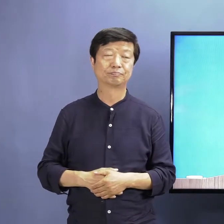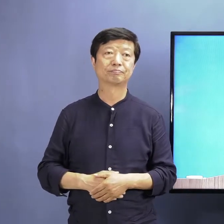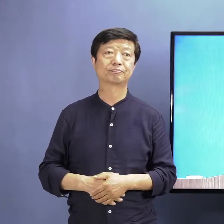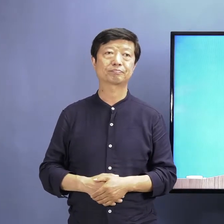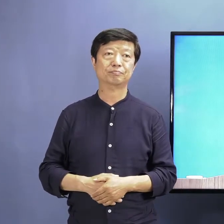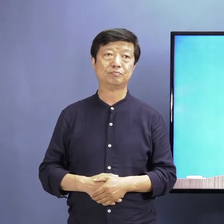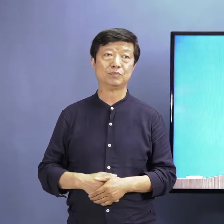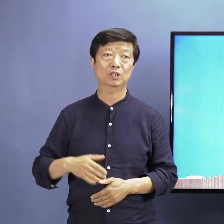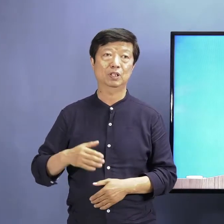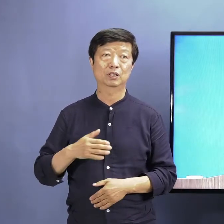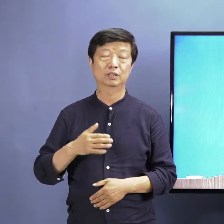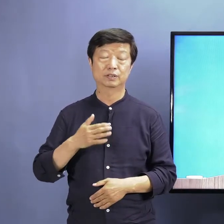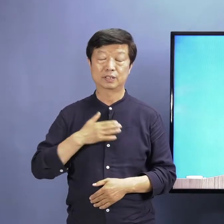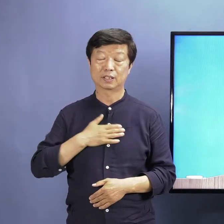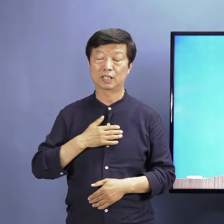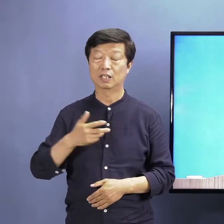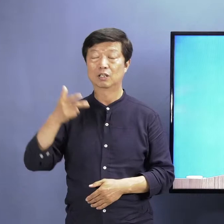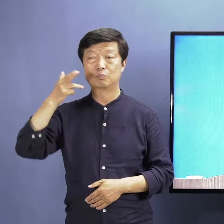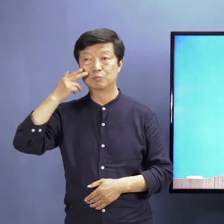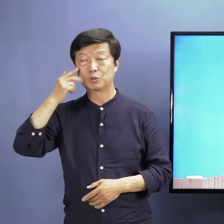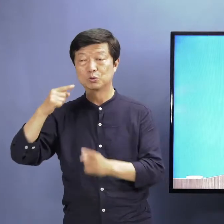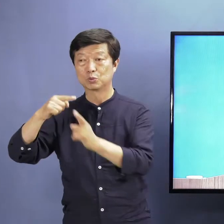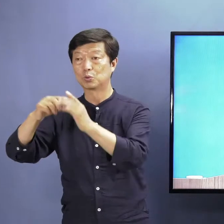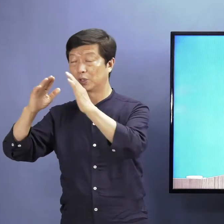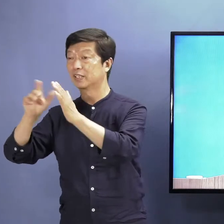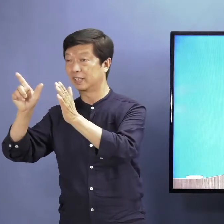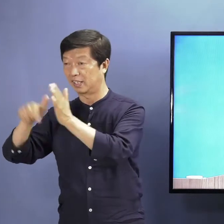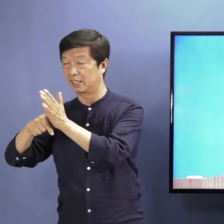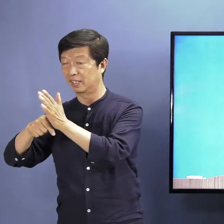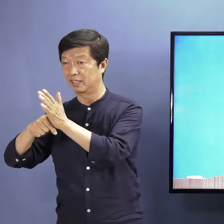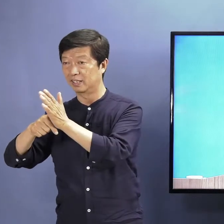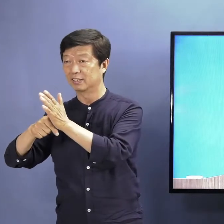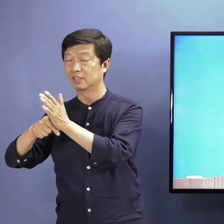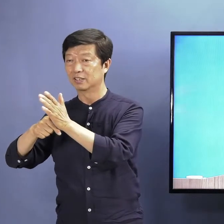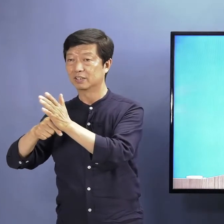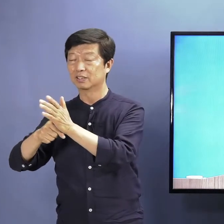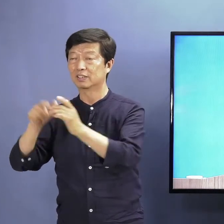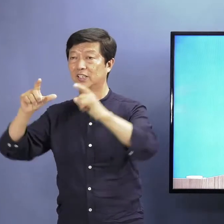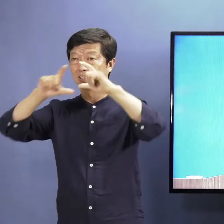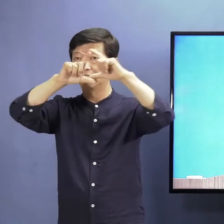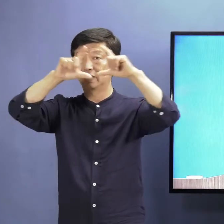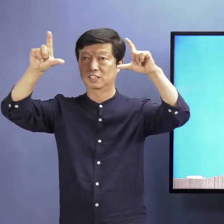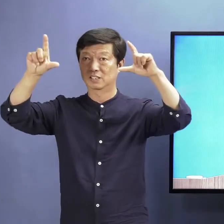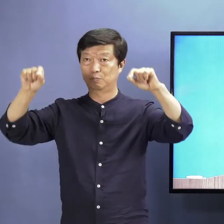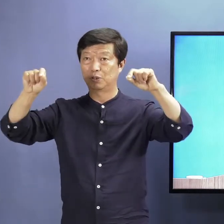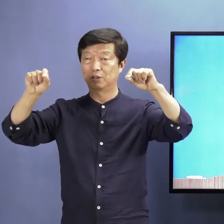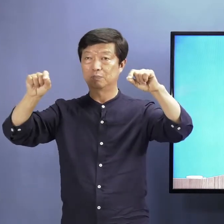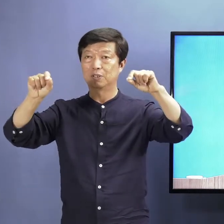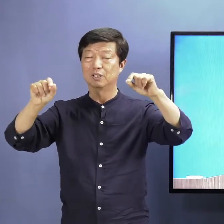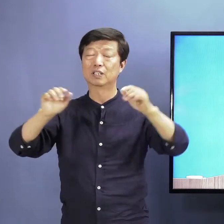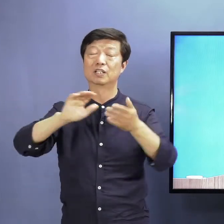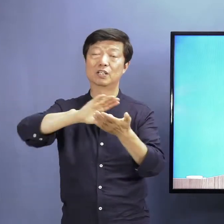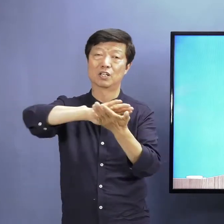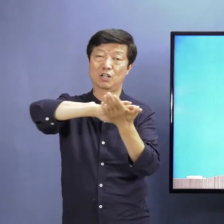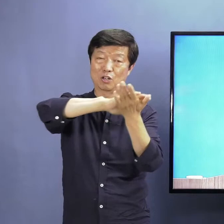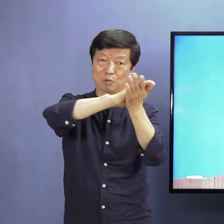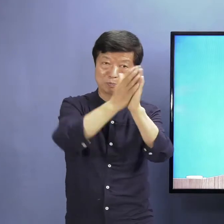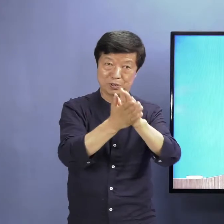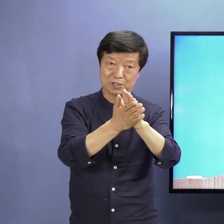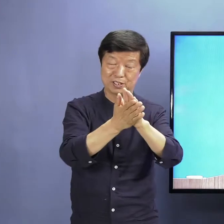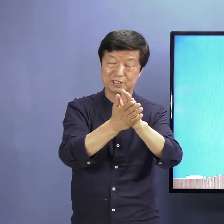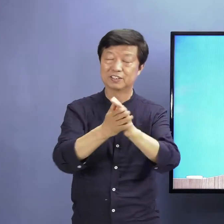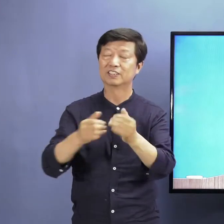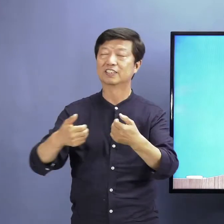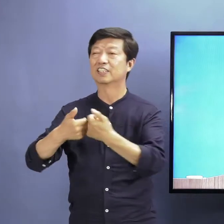제가 ANC 온누리교회 있을 때 온누리교회 봄 온누리교회 표 중에 하나 뭐가 있냐면 변하든지 떠나든지가 있어요.